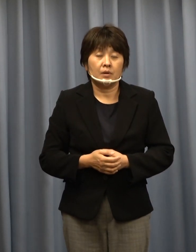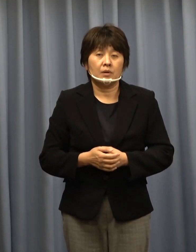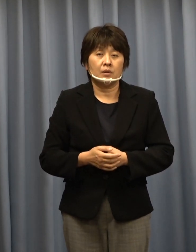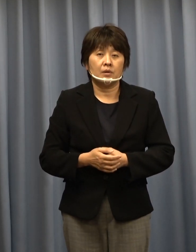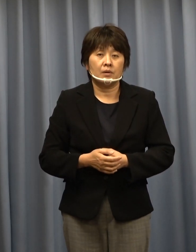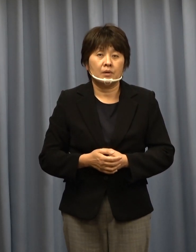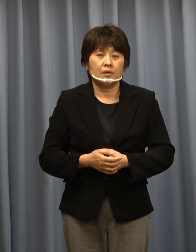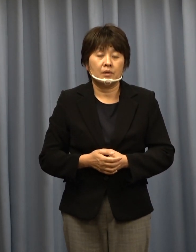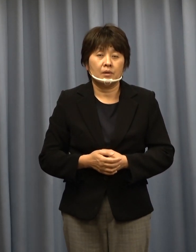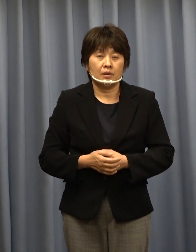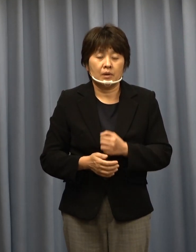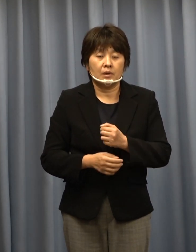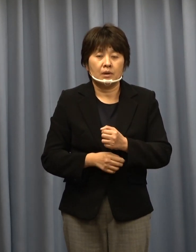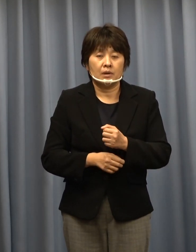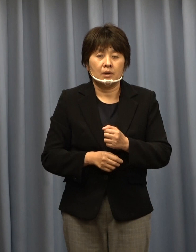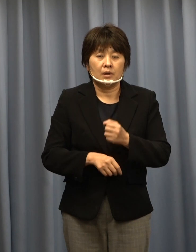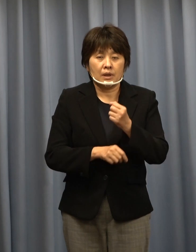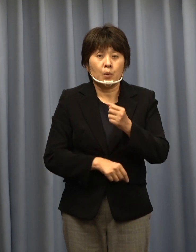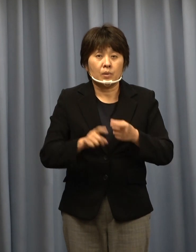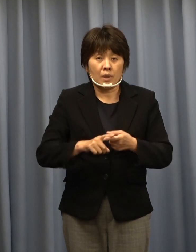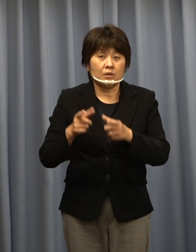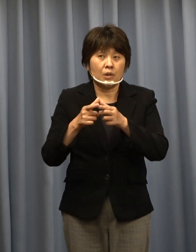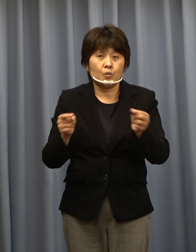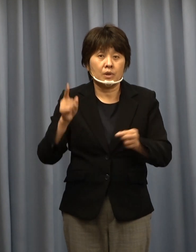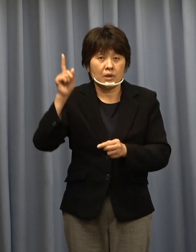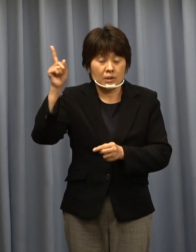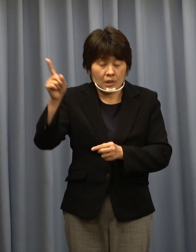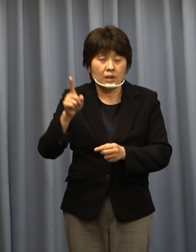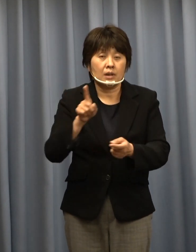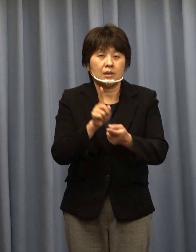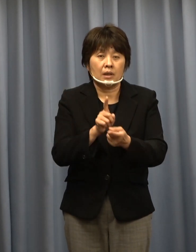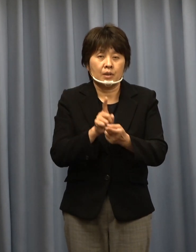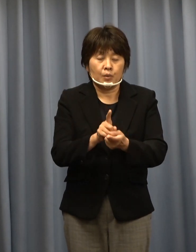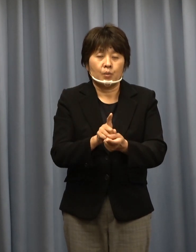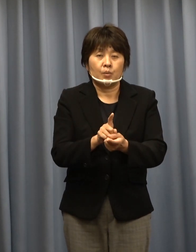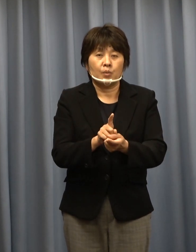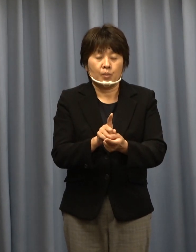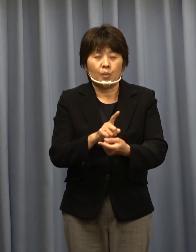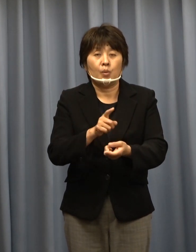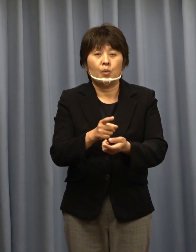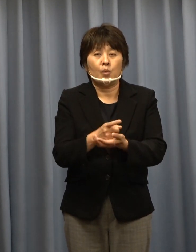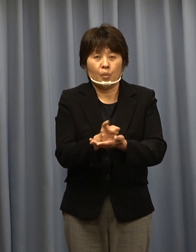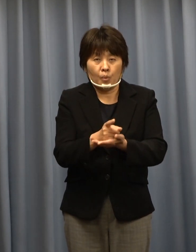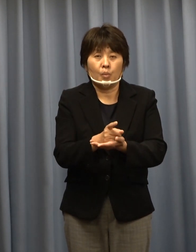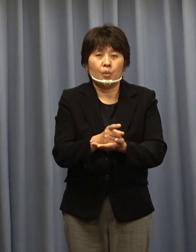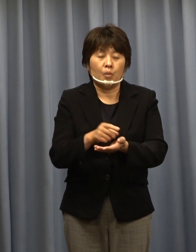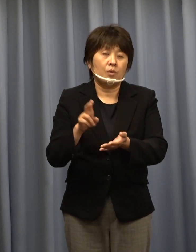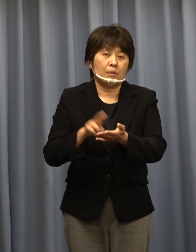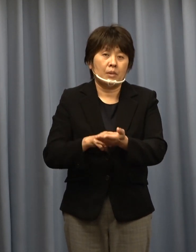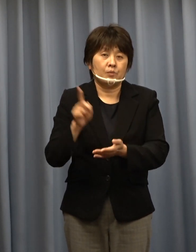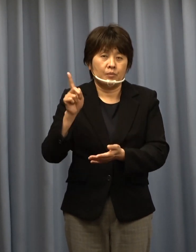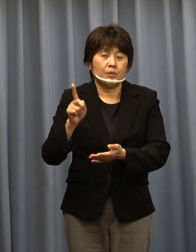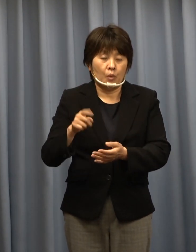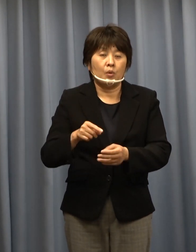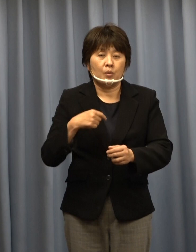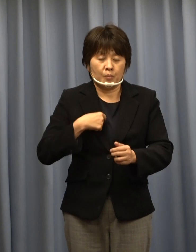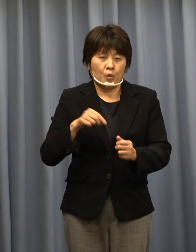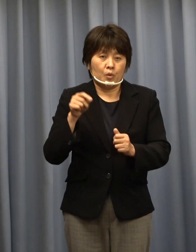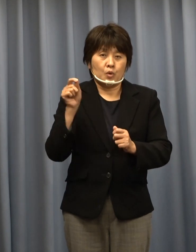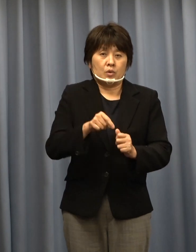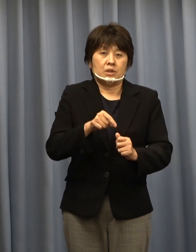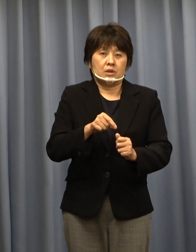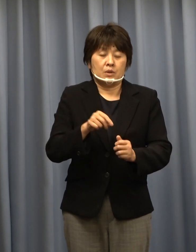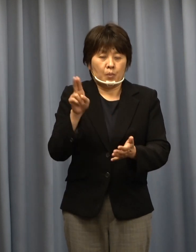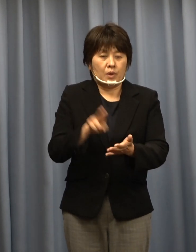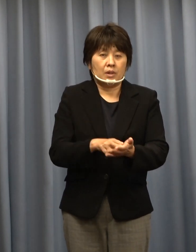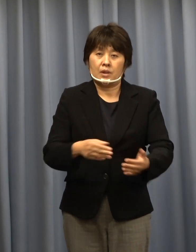ろん基本的対処要領を出してからですけれども、措置を我々決定する必要がございます。そ